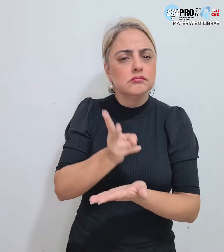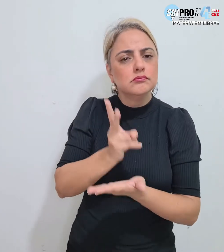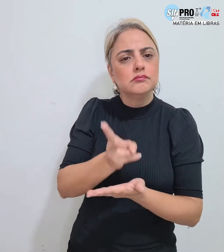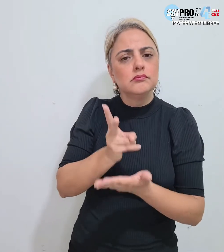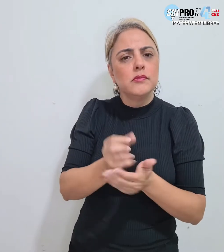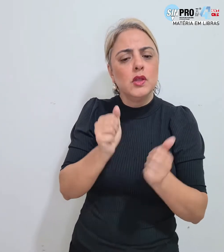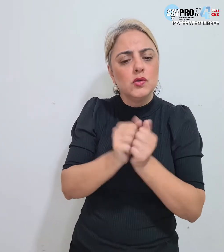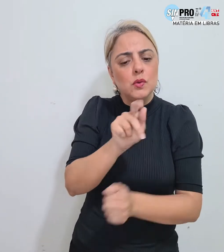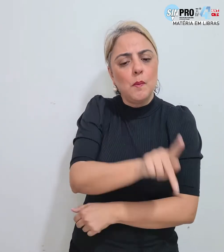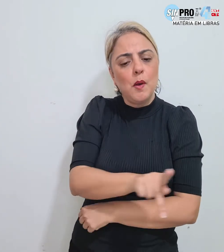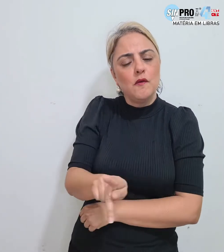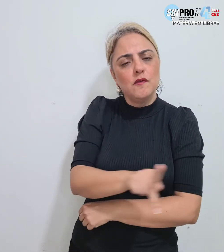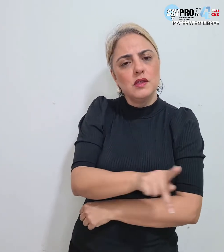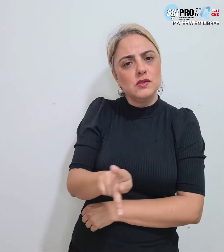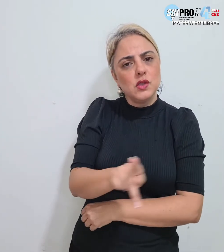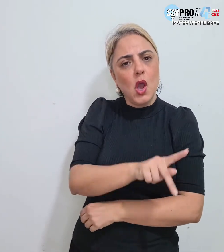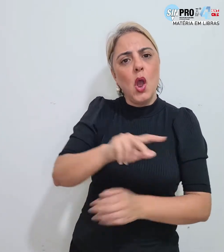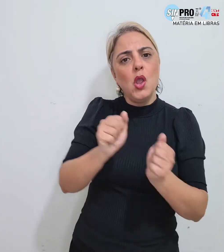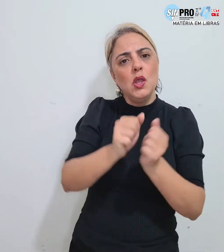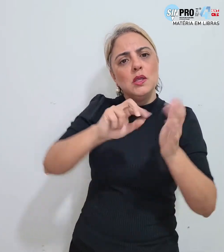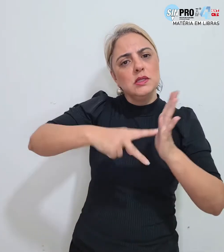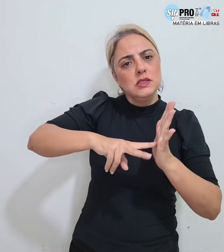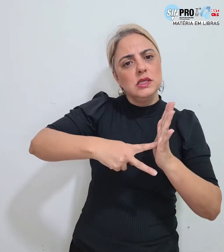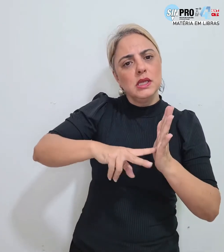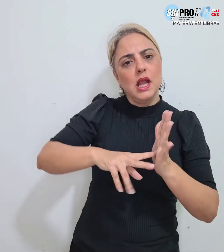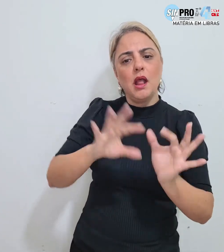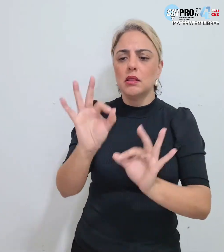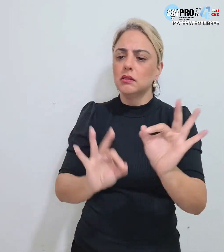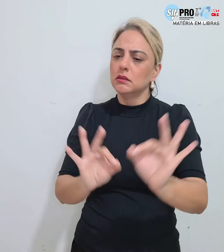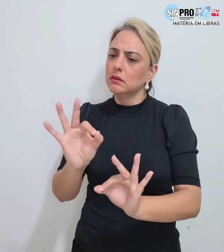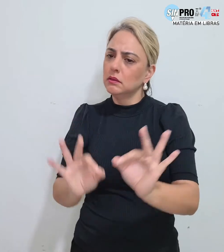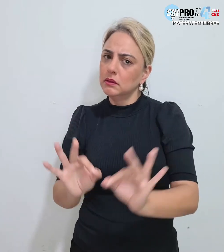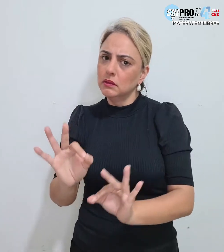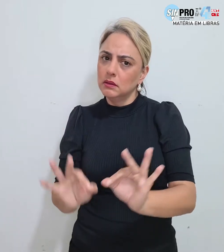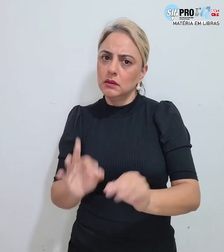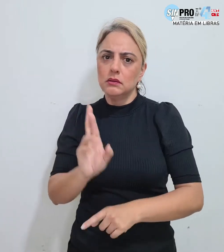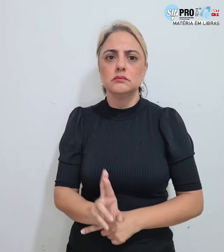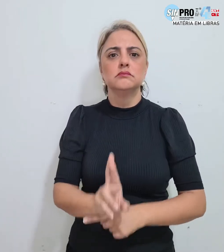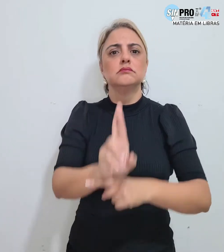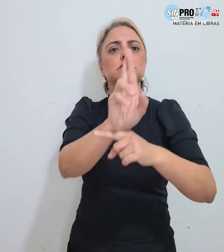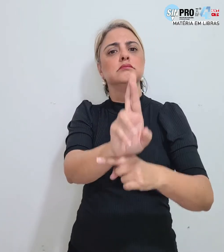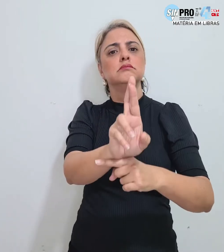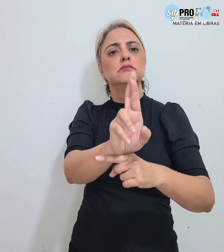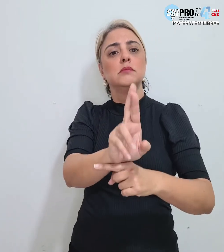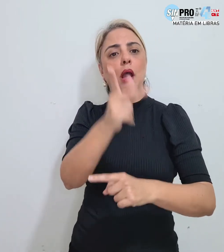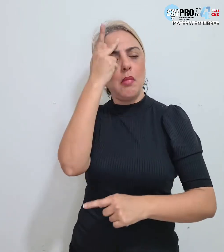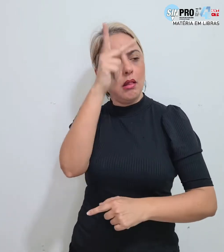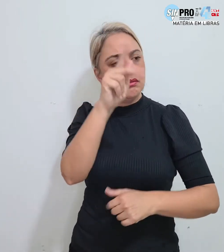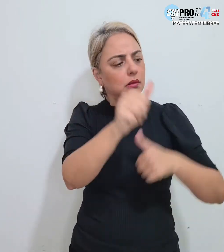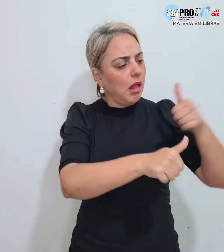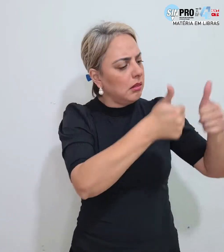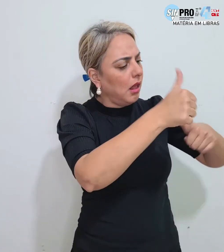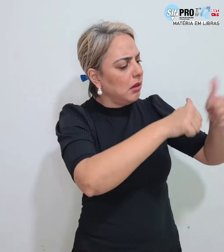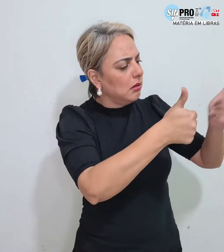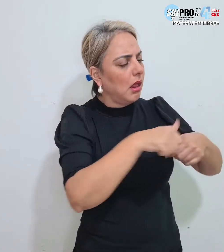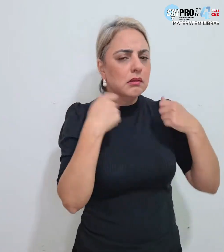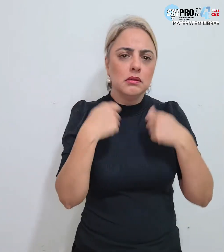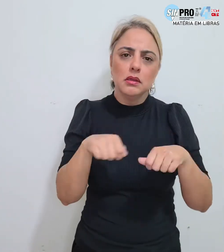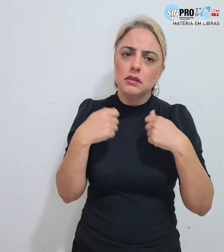contínuo com os educadores e seus sindicatos e organizações de representação para analisar as necessidades